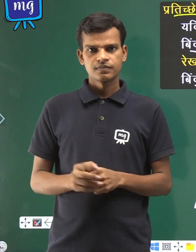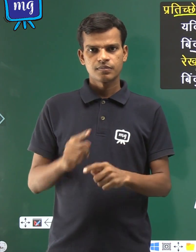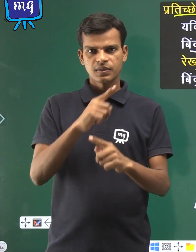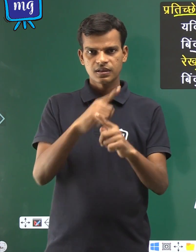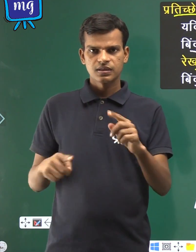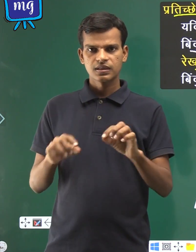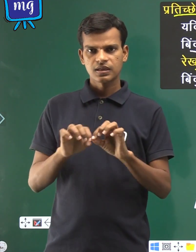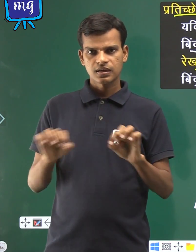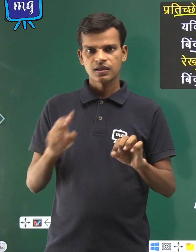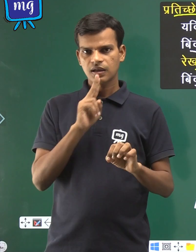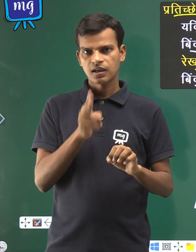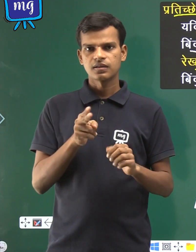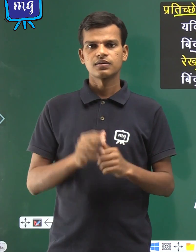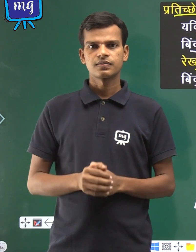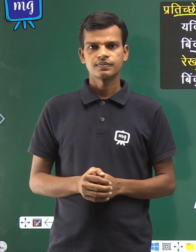प्रतिच्छेदी रेखाएं कहलाती हैं